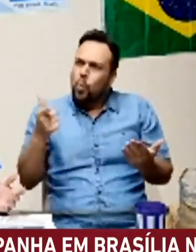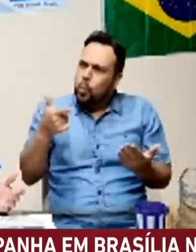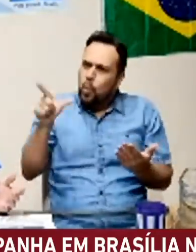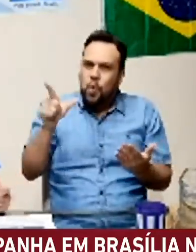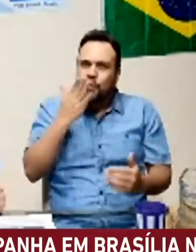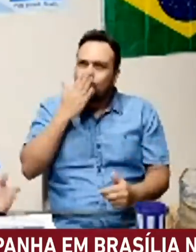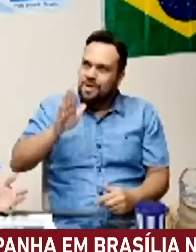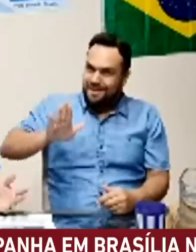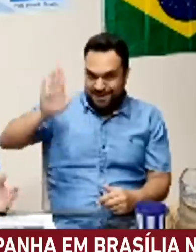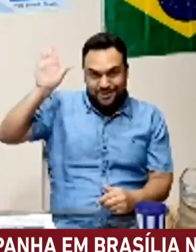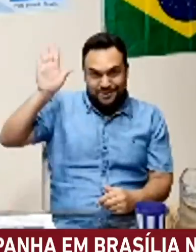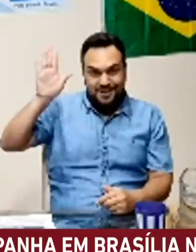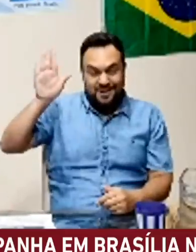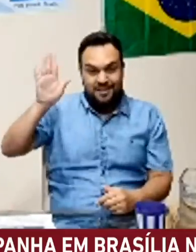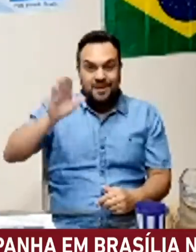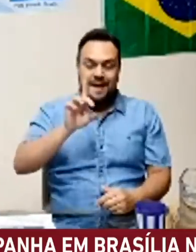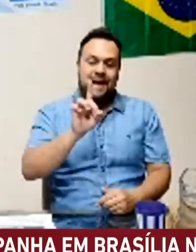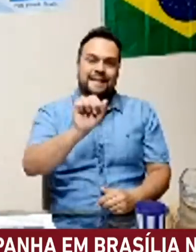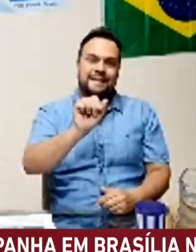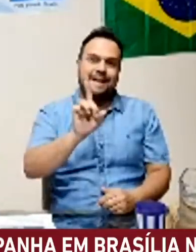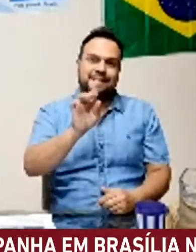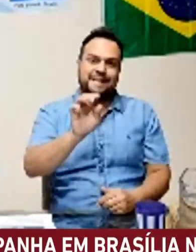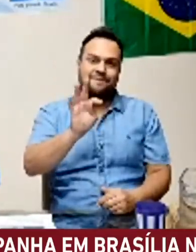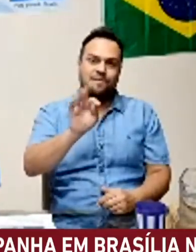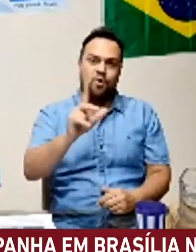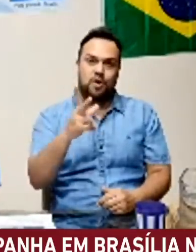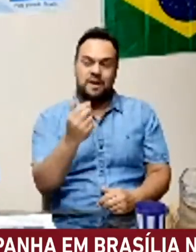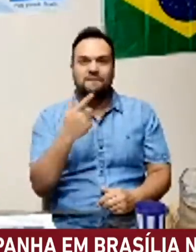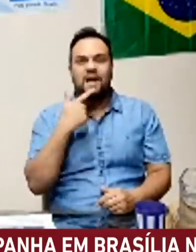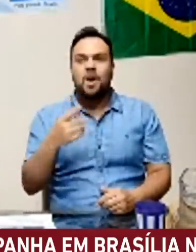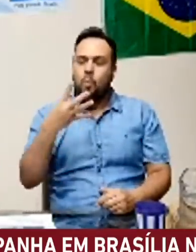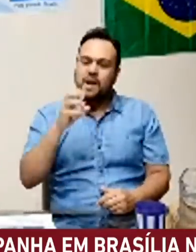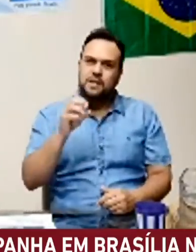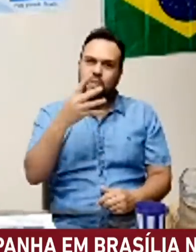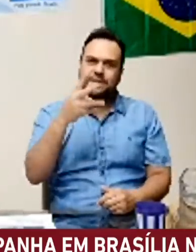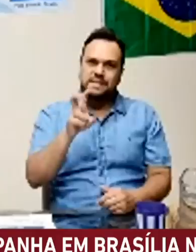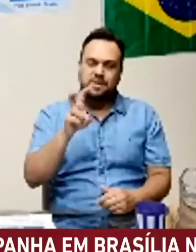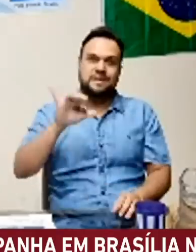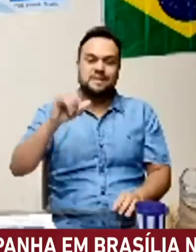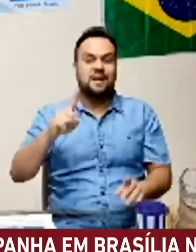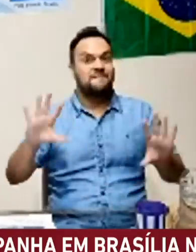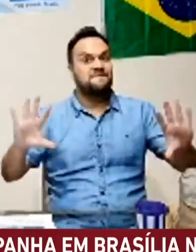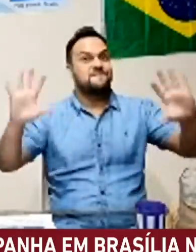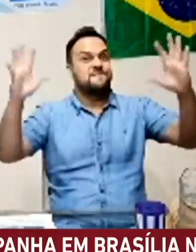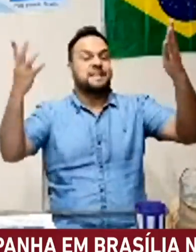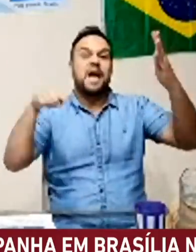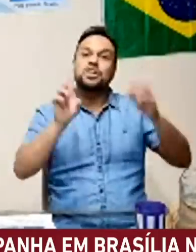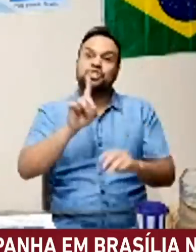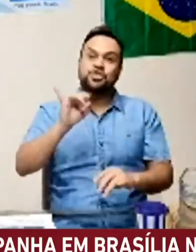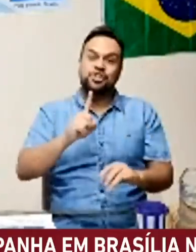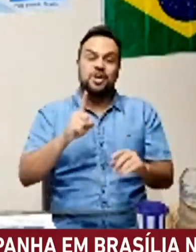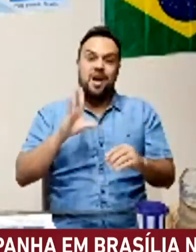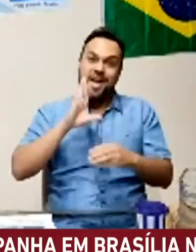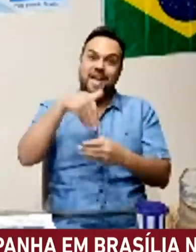candidato, que segundo o Datafolha tem 40, 45%, pode ganhar no primeiro turno. Por outro lado, não tem povo na